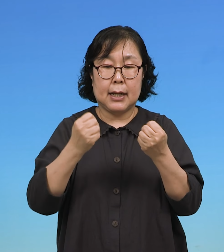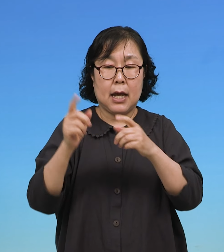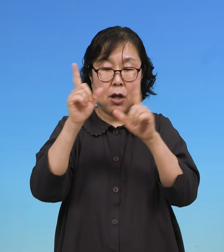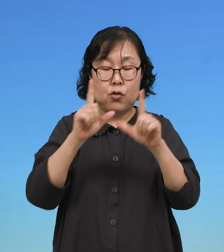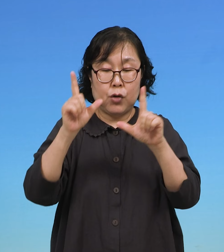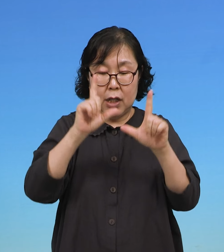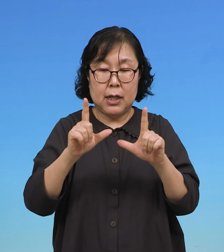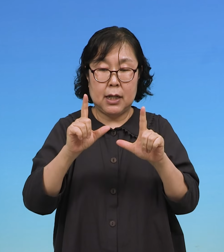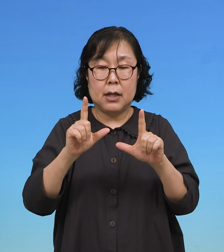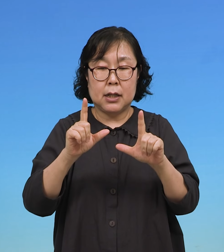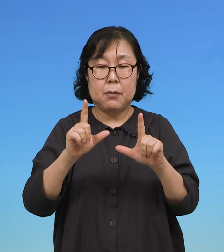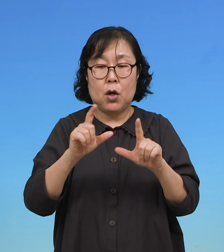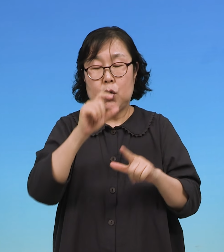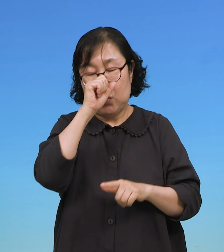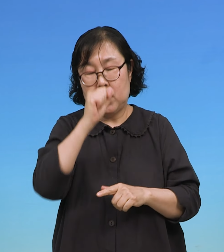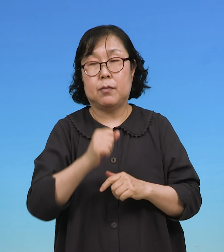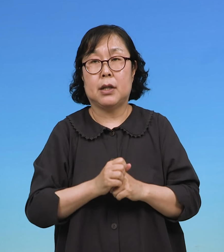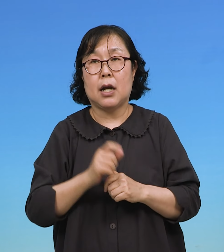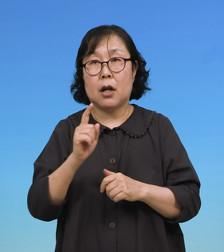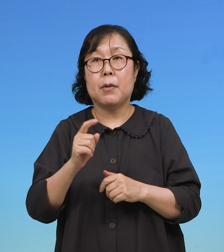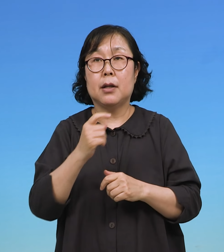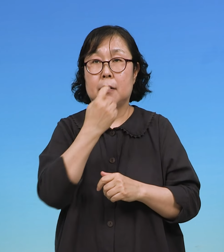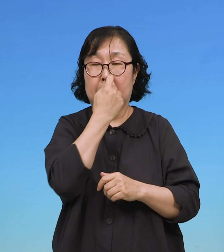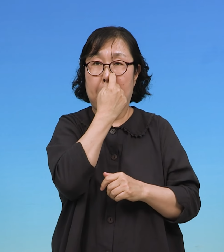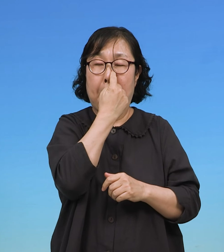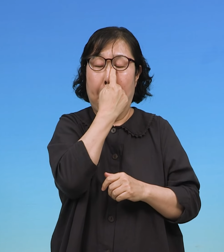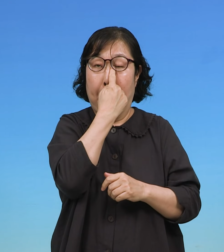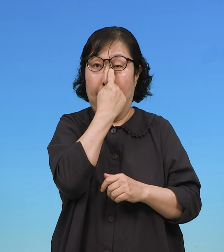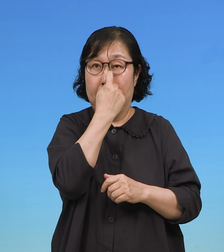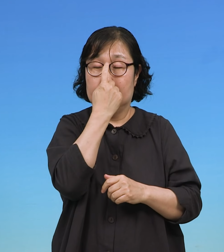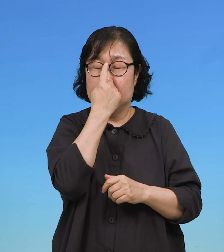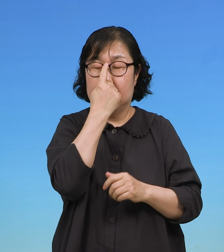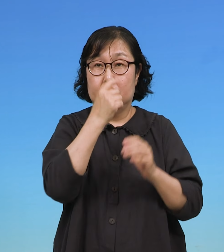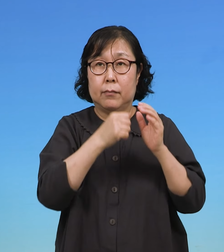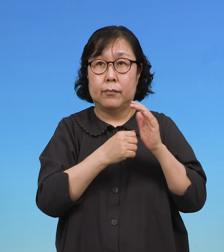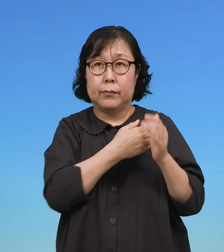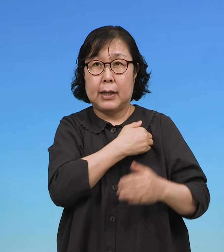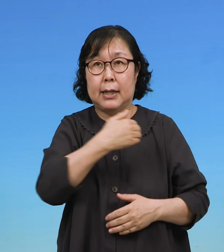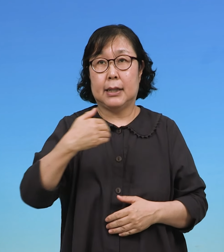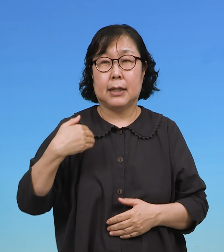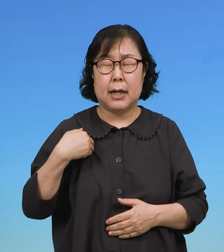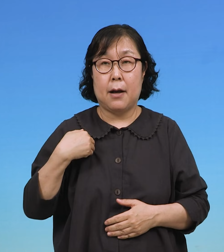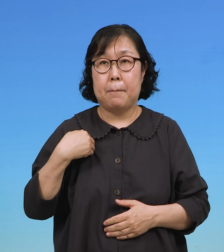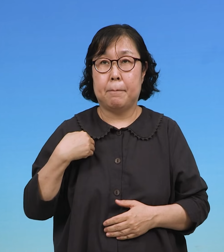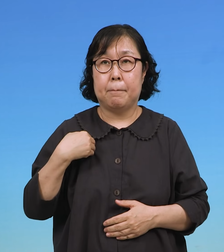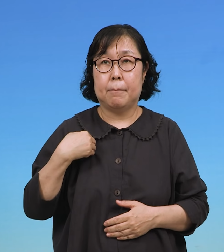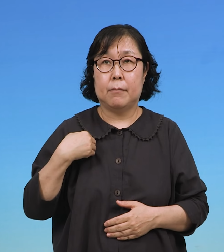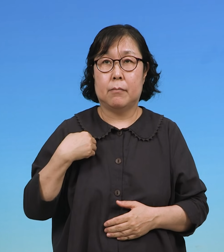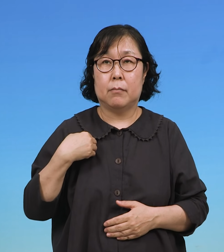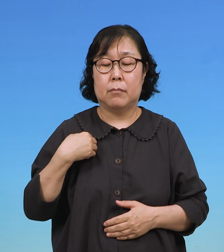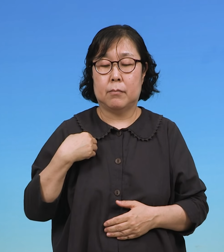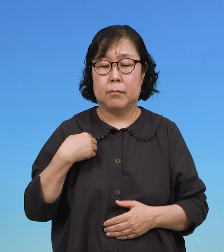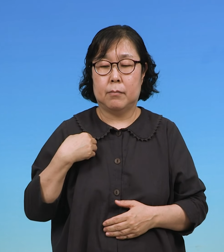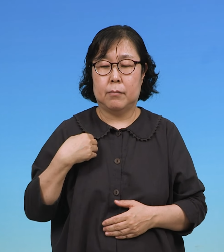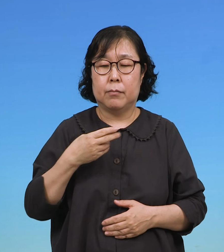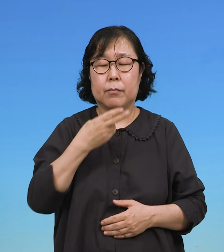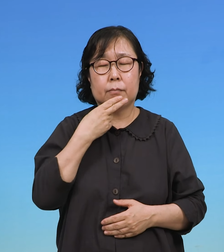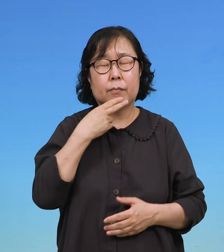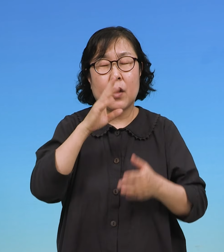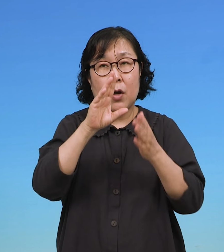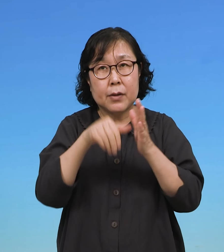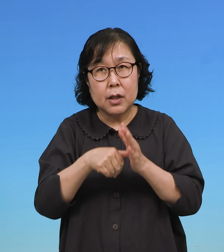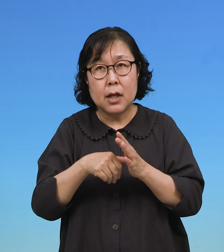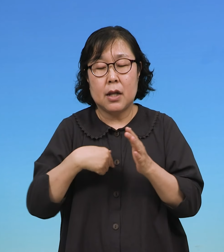봐요. 자꾸 의욕을 상실하고 자꾸 자신감은 잃어가고 그럴 때마다 하나님 주변에 너무나 호의를